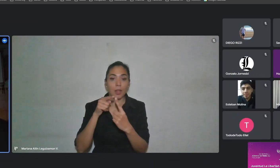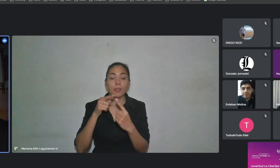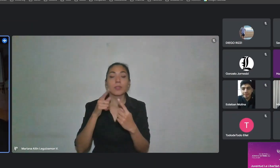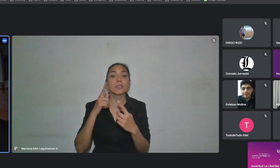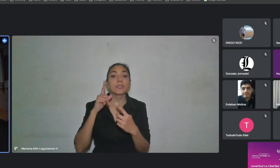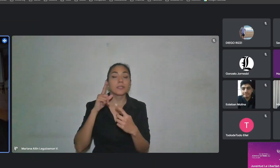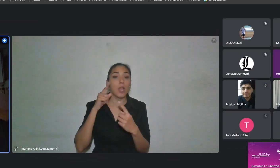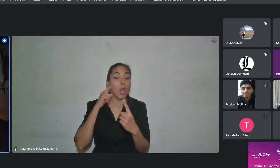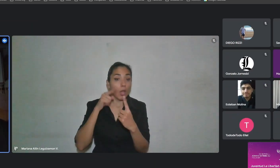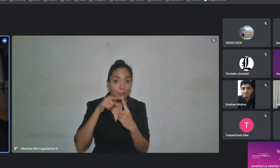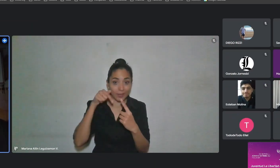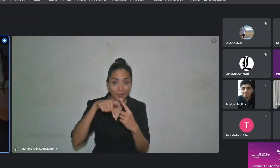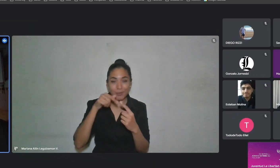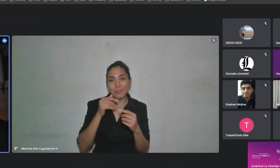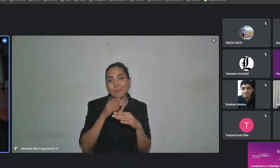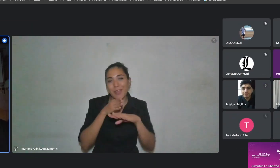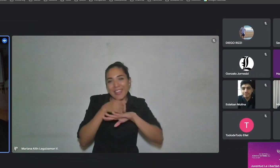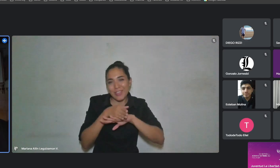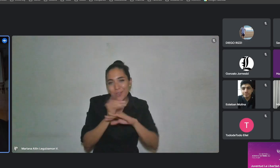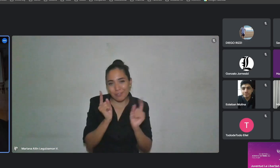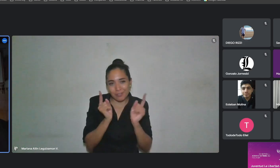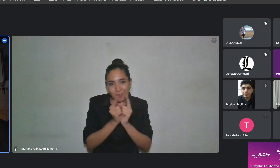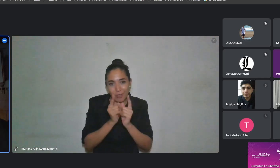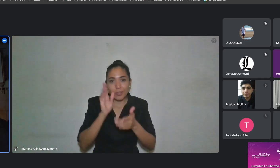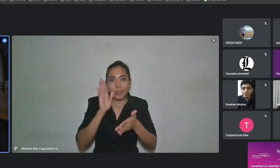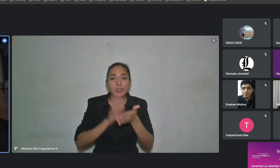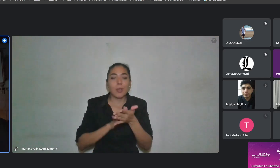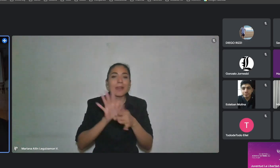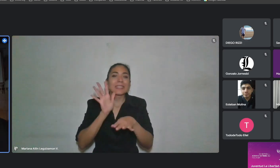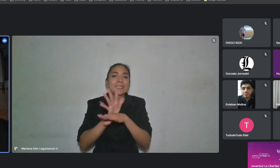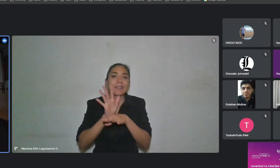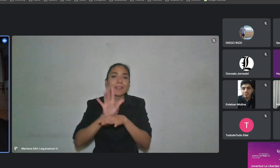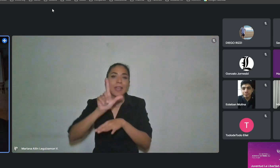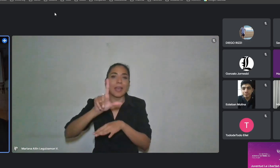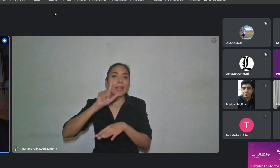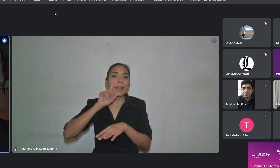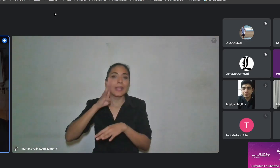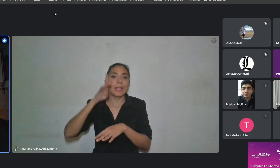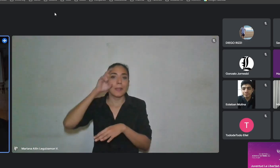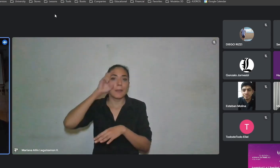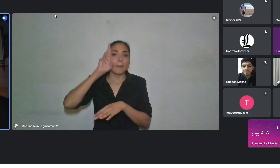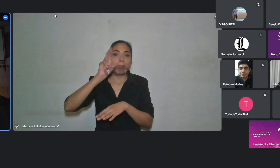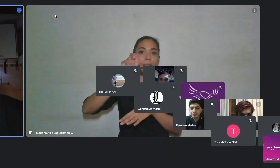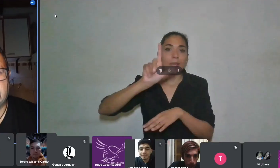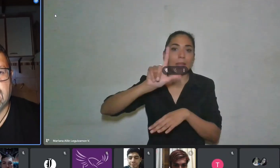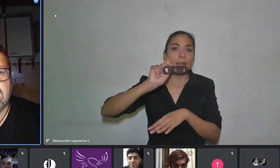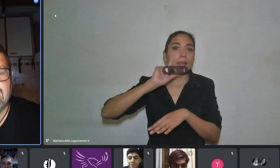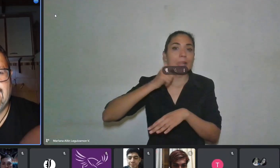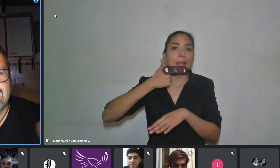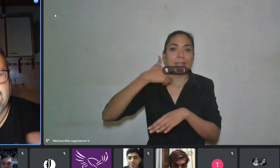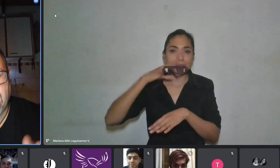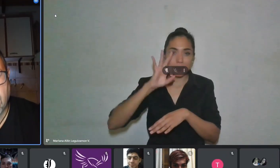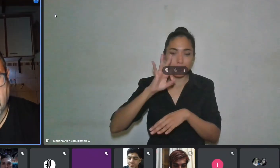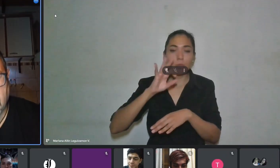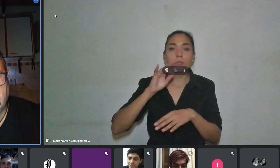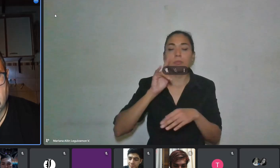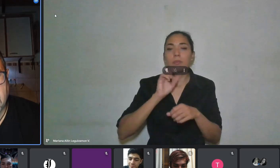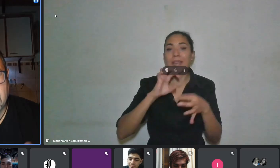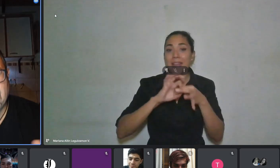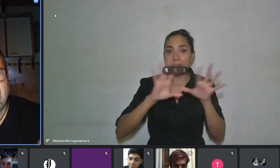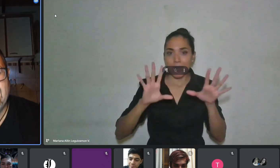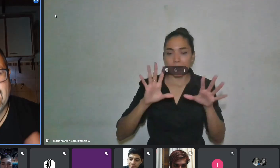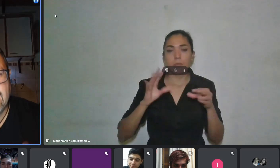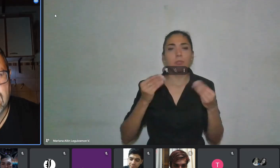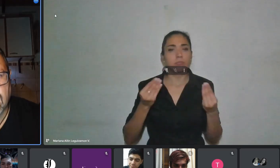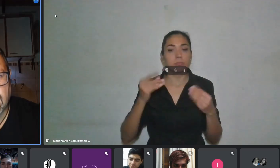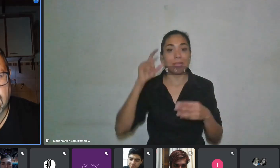pequeña introducción a qué es lo que significa el liberalismo es tener nociones del Estado,